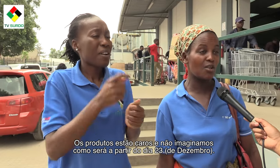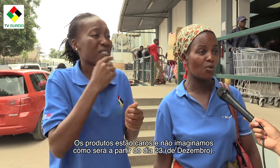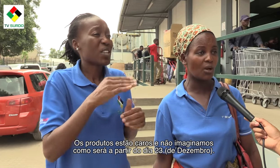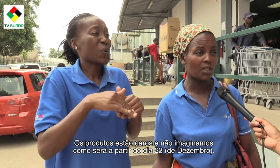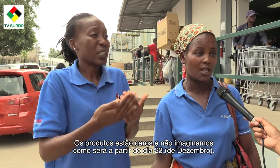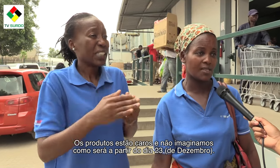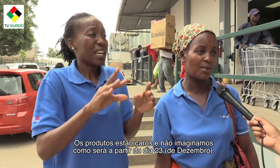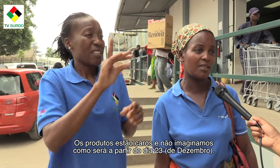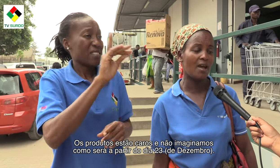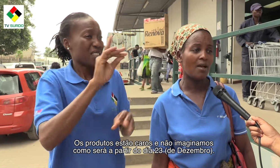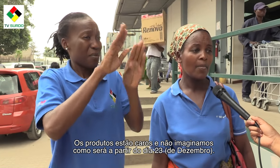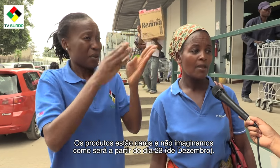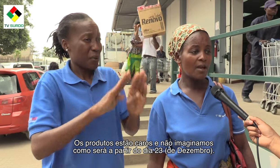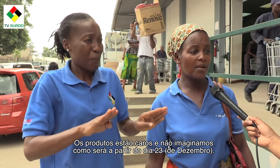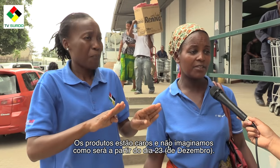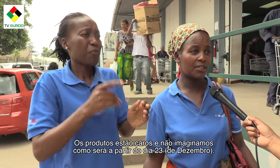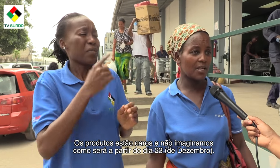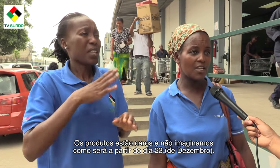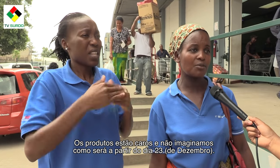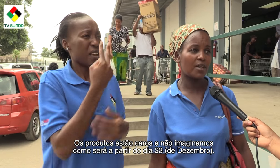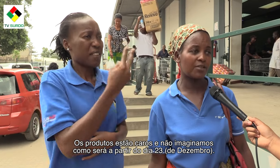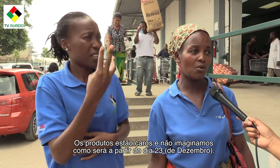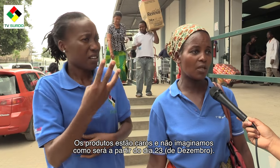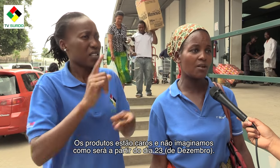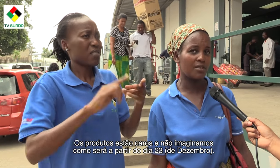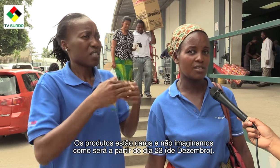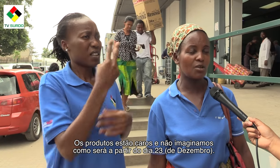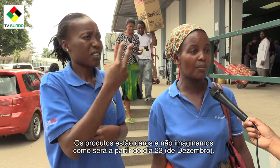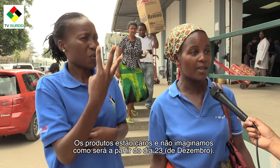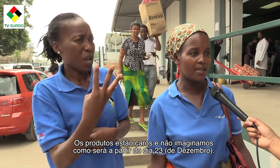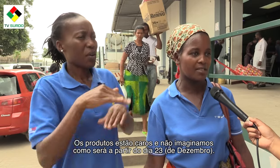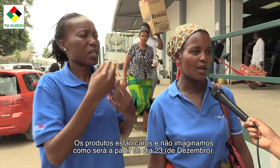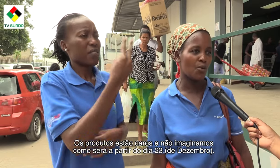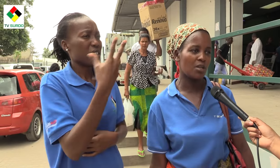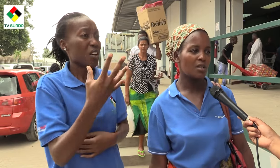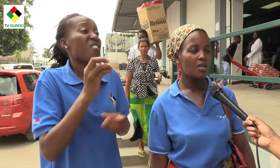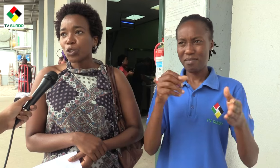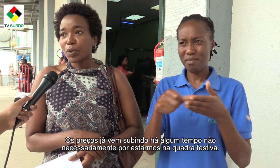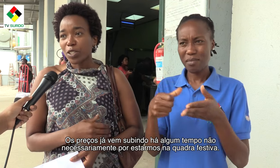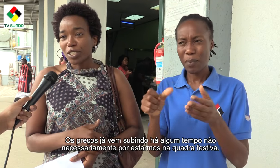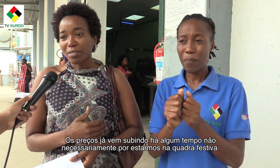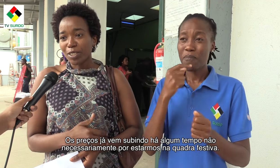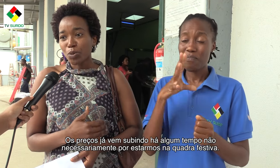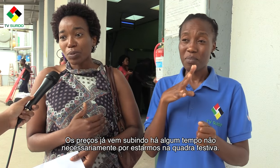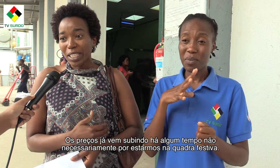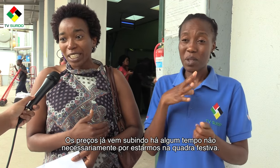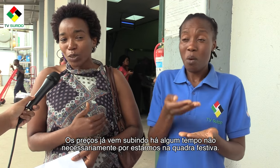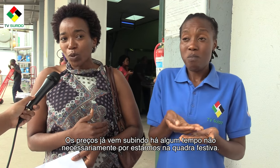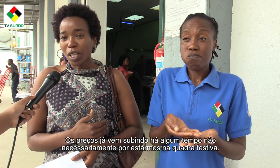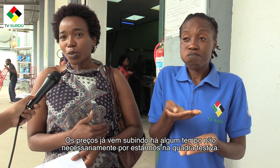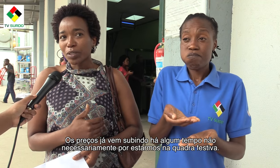imaginamos como será a partir do dia 23. Este para 24 a 25 e para eles, salvo eu. Os preços já vêm